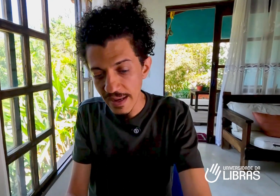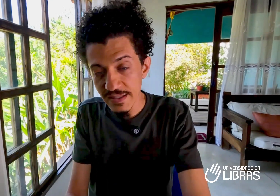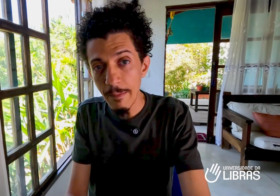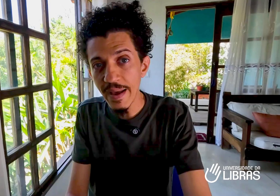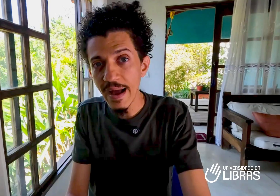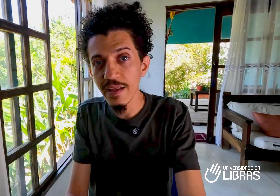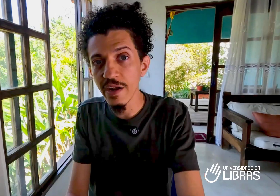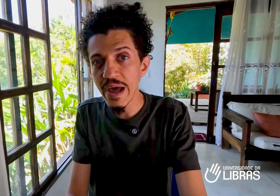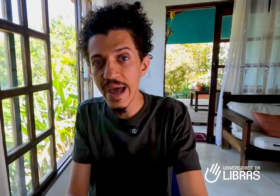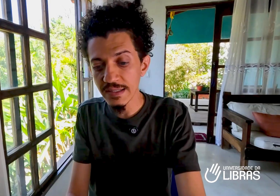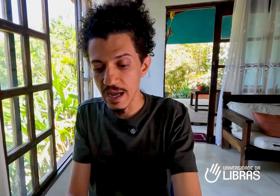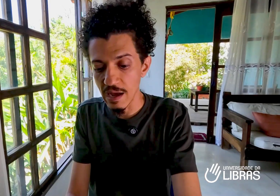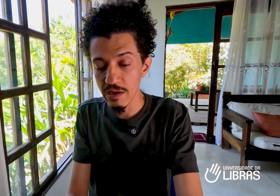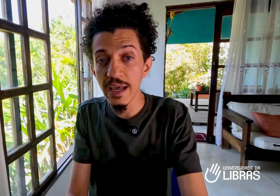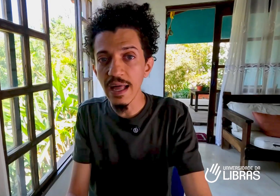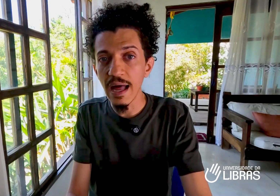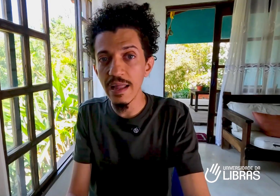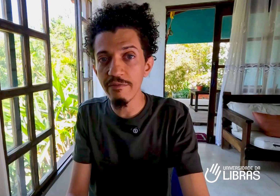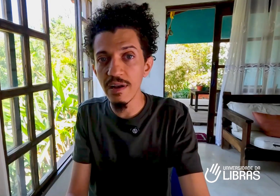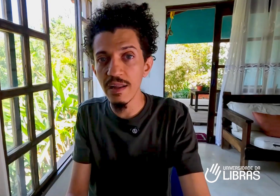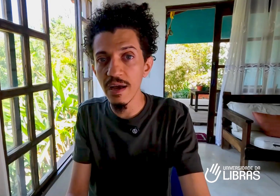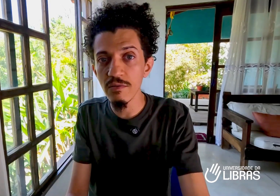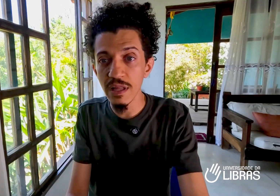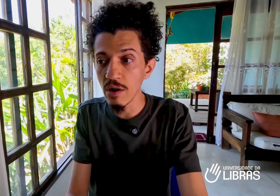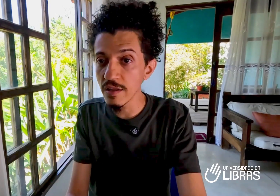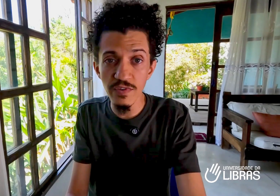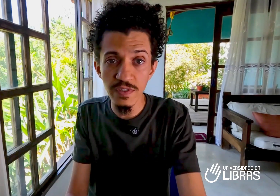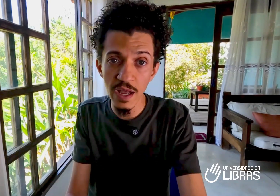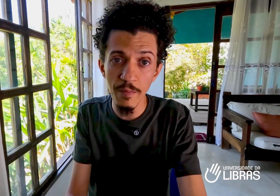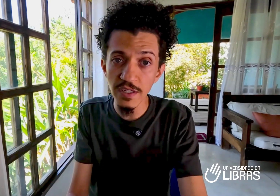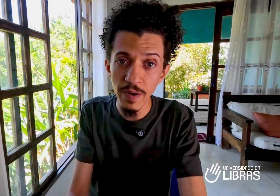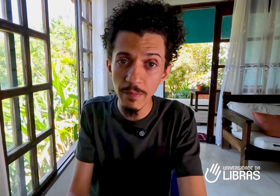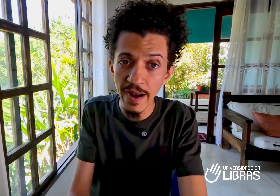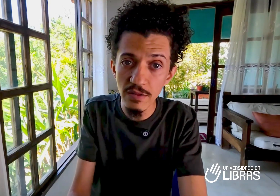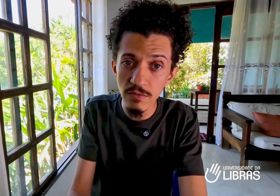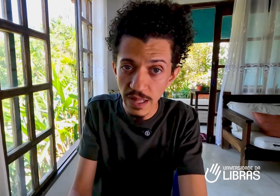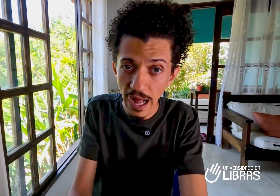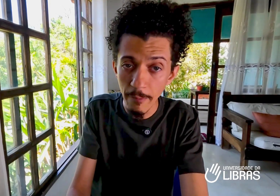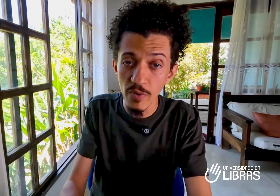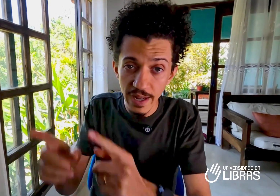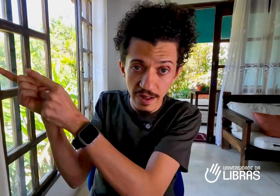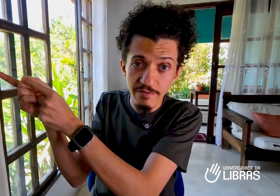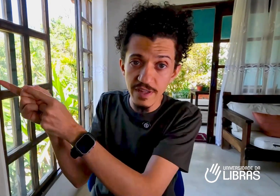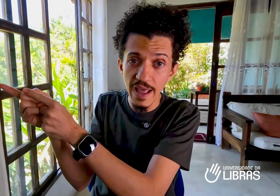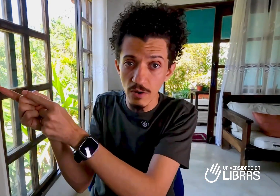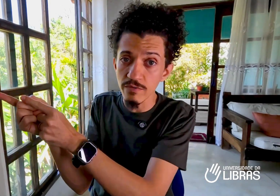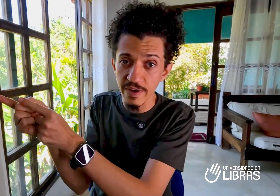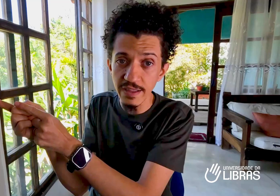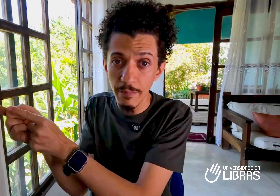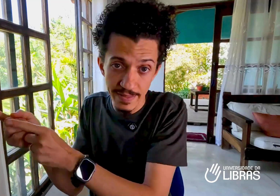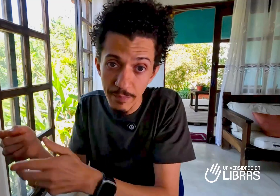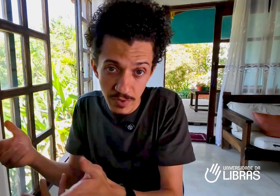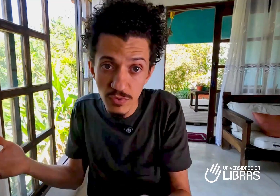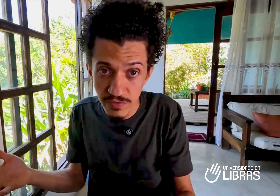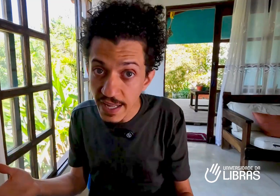a pegada não é essa. Quem está ali avaliando, está olhando se você realmente está preparado ou não está. Porque lá na vida real, tu vai interpretar para o surdo de